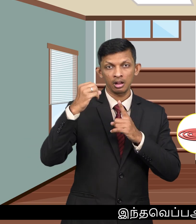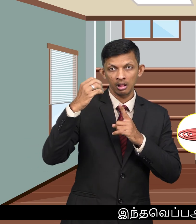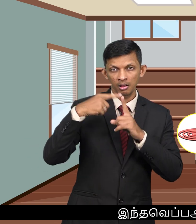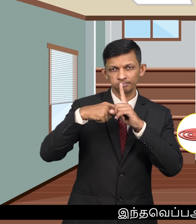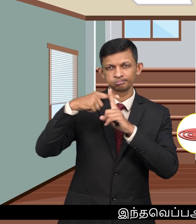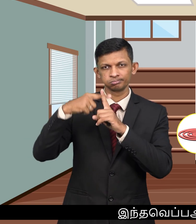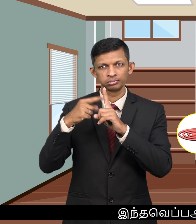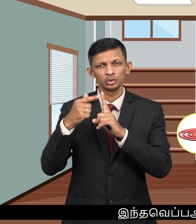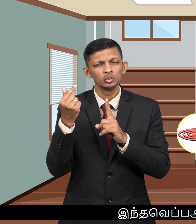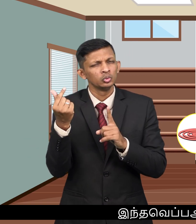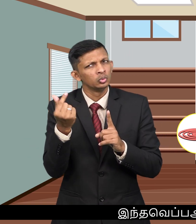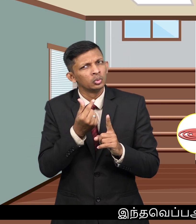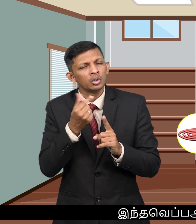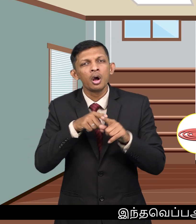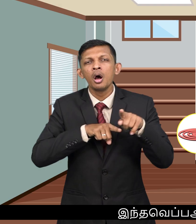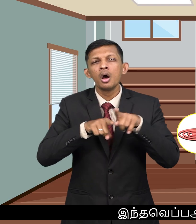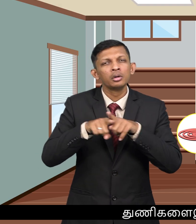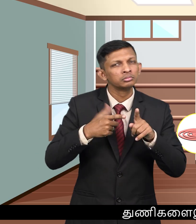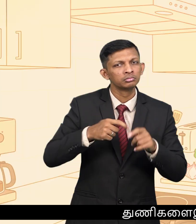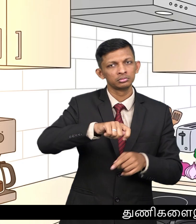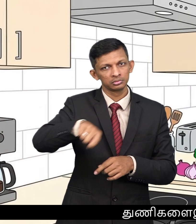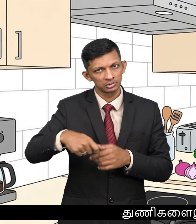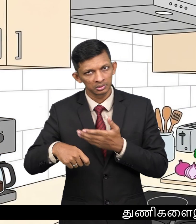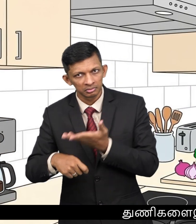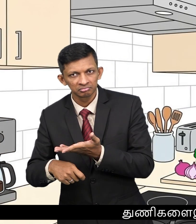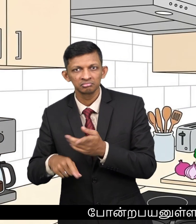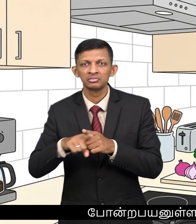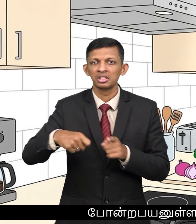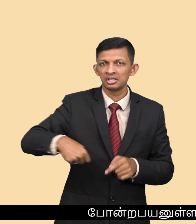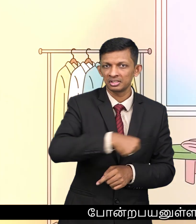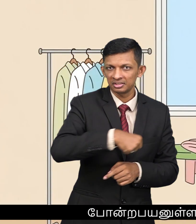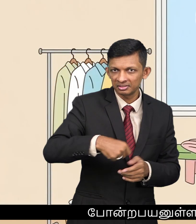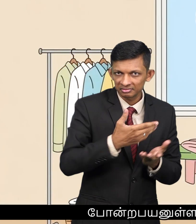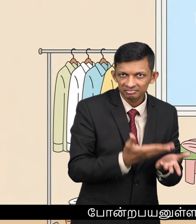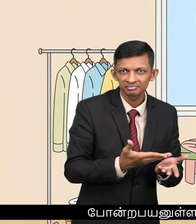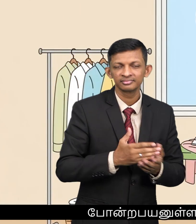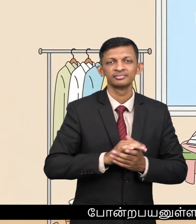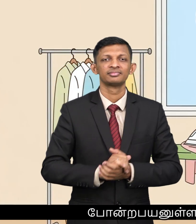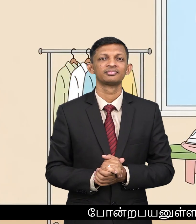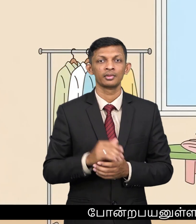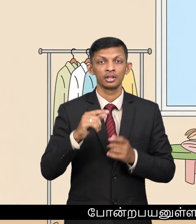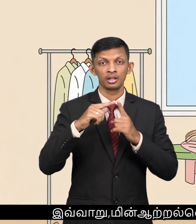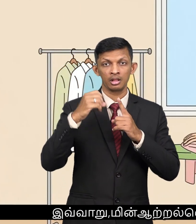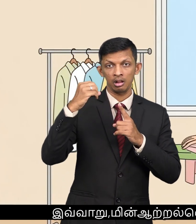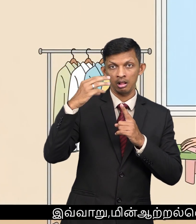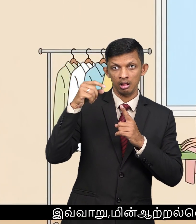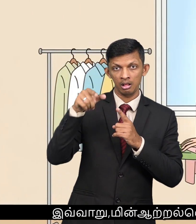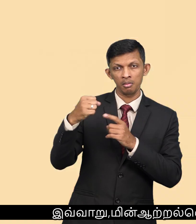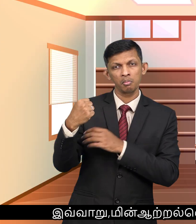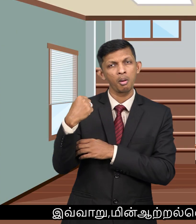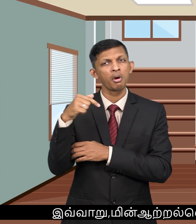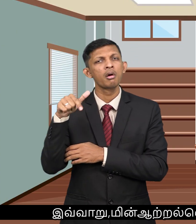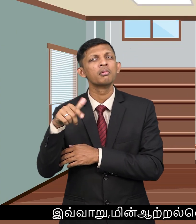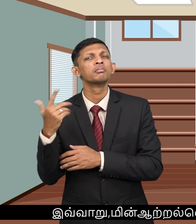இந்த வெப்ப ஆற்றல் சமைப்பதற்கும் துணிகளை இஸ்திரி செய்வதற்கும் போன்ற பயனுள்ள வேலைகளுக்கு உதவுகிறது. இவ்வாறு